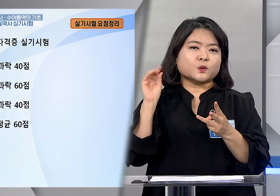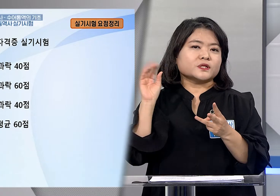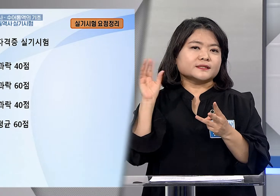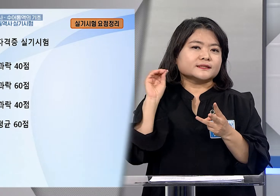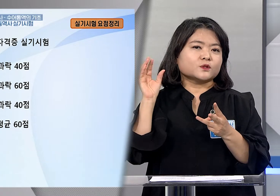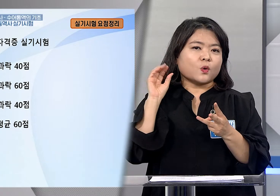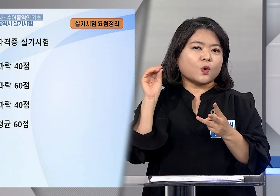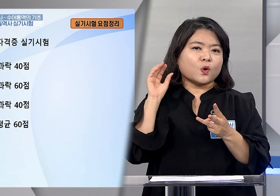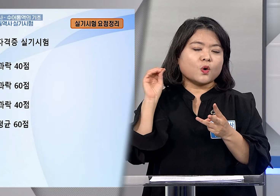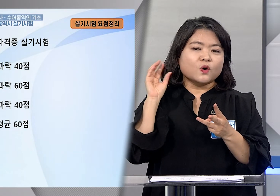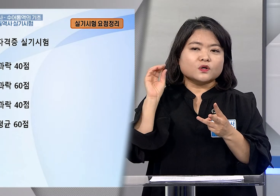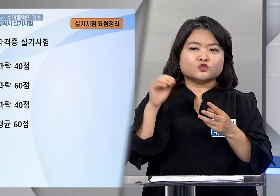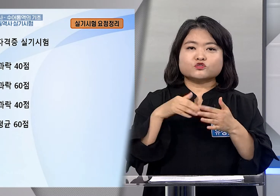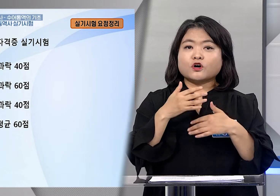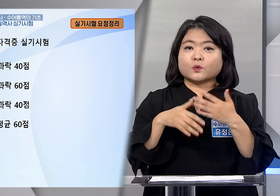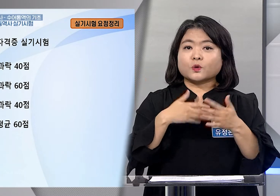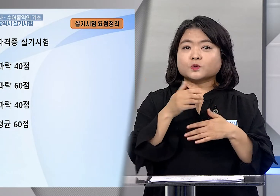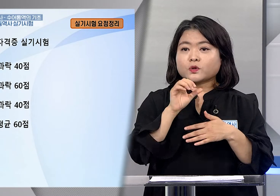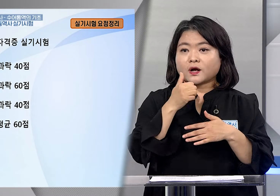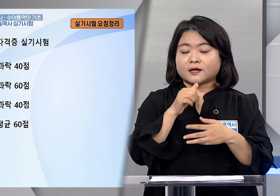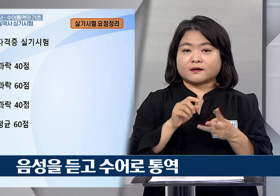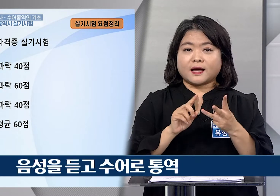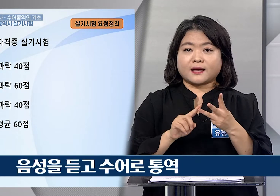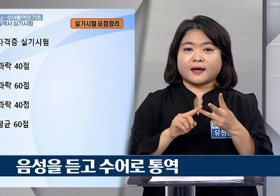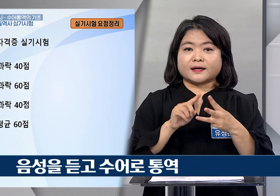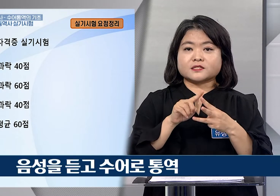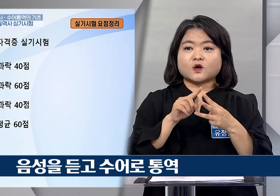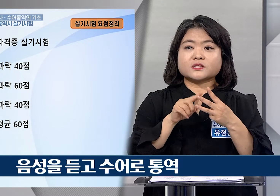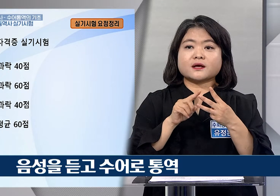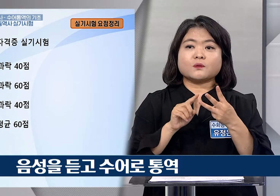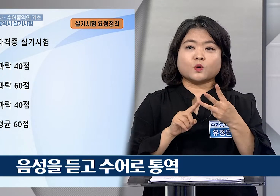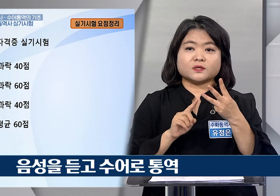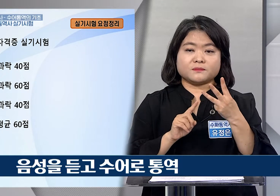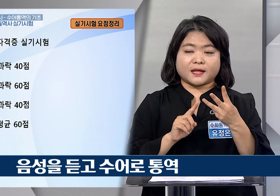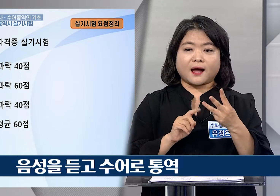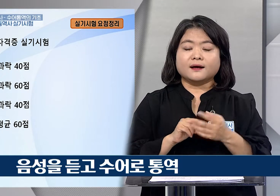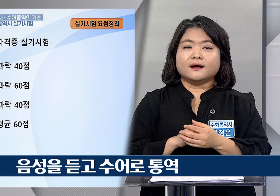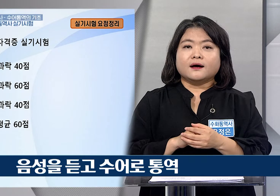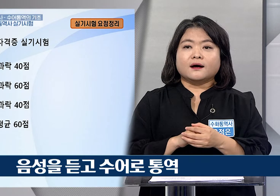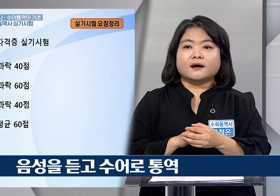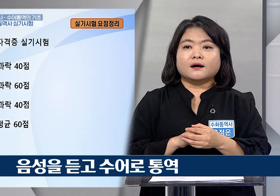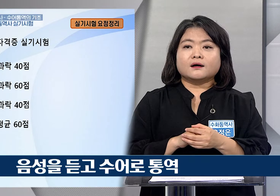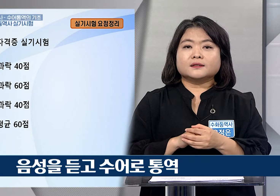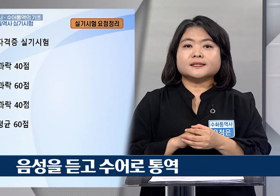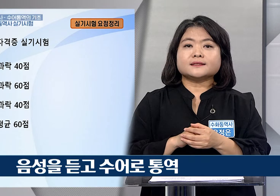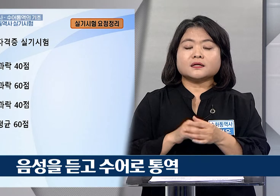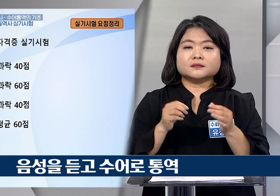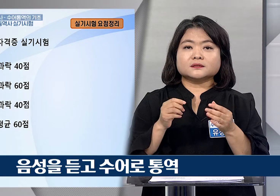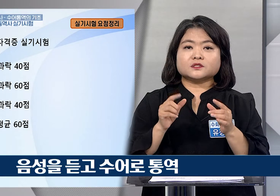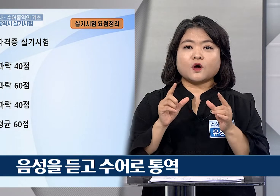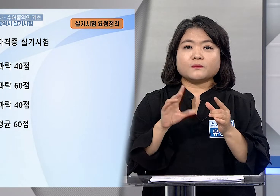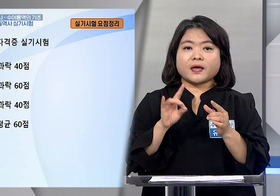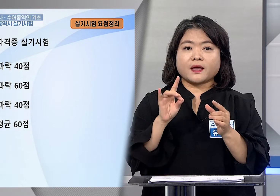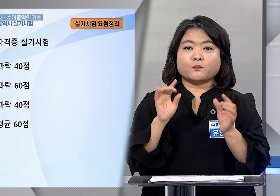소리를 듣고 수어로 통역하는 거 하나 해서 세 과목입니다. 일단은 처음에